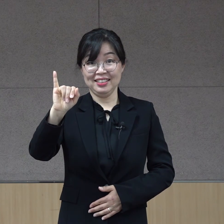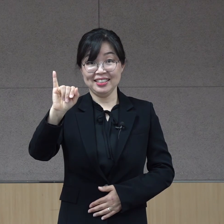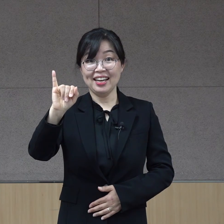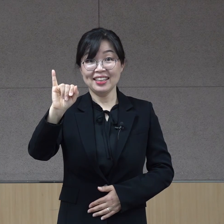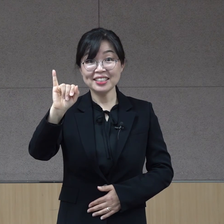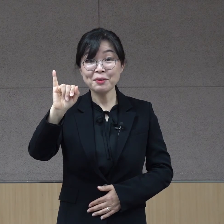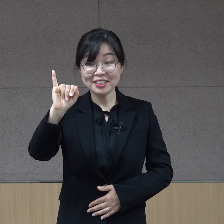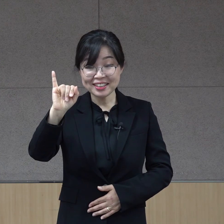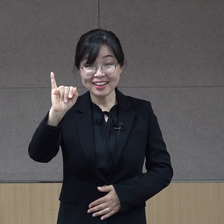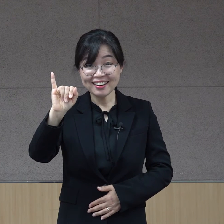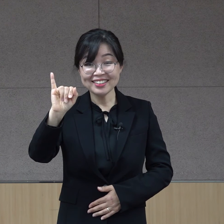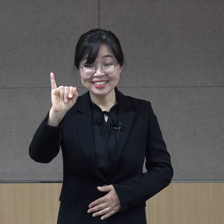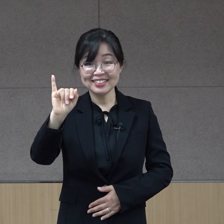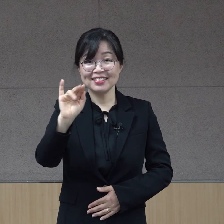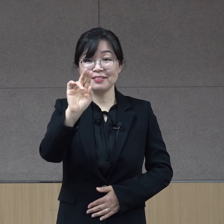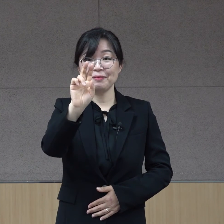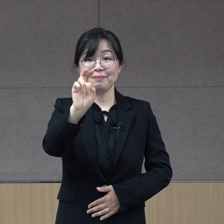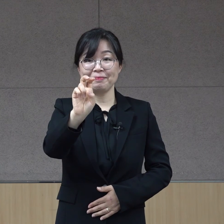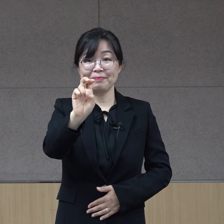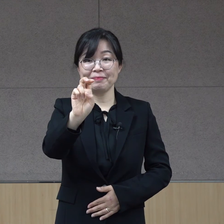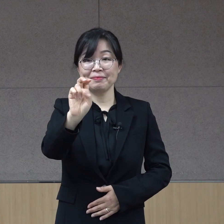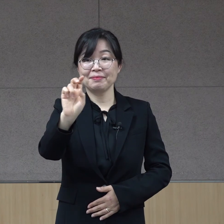자, 다시 해드릴게요.